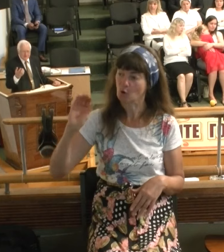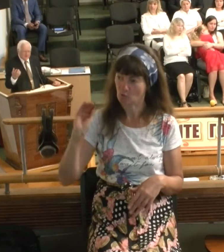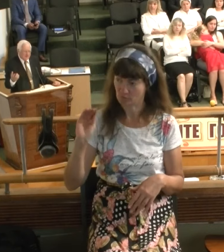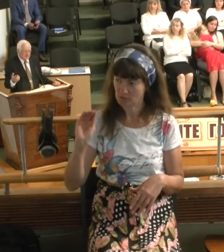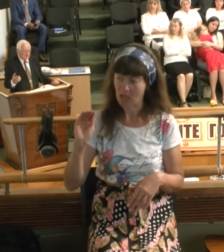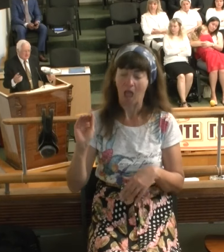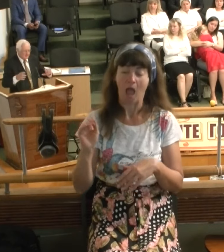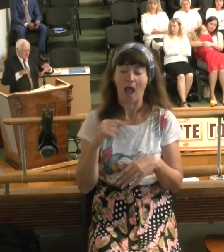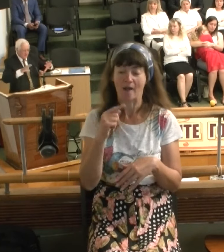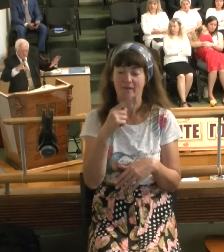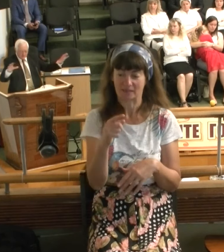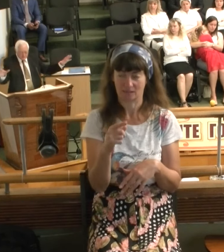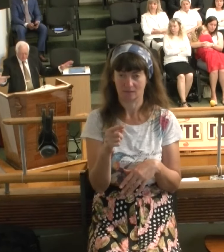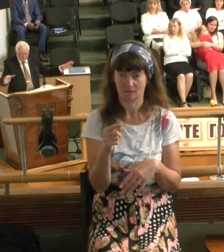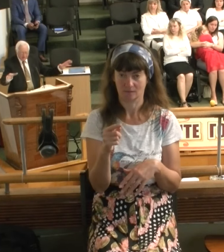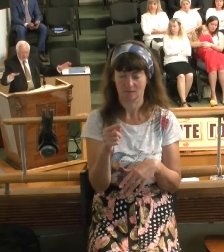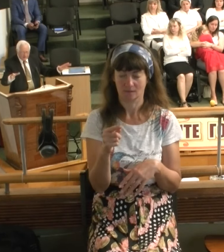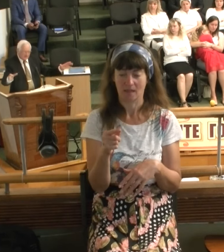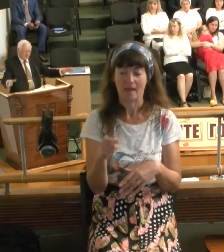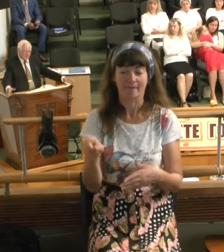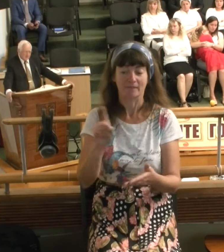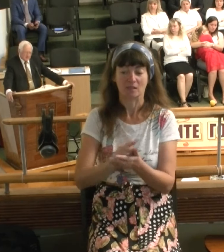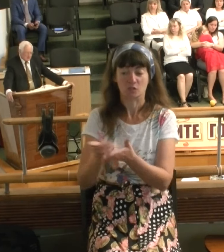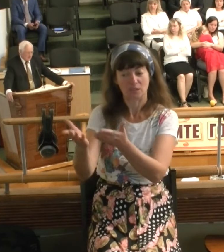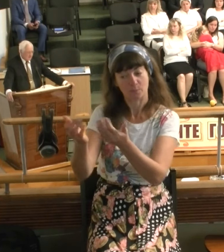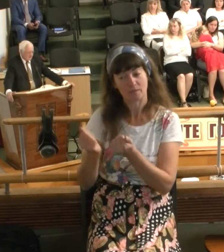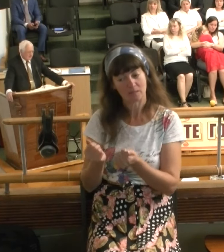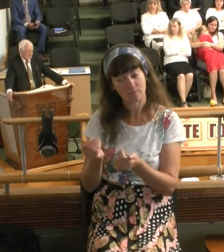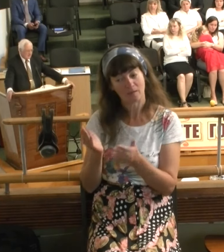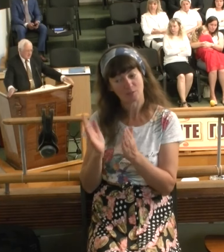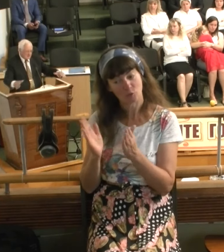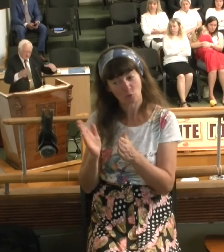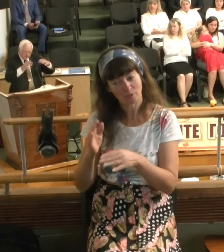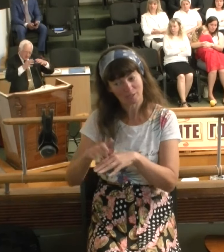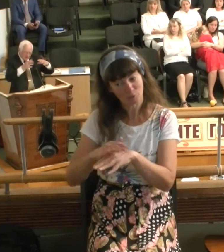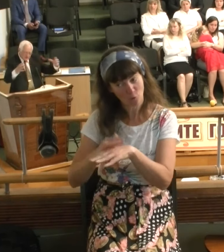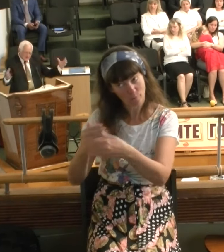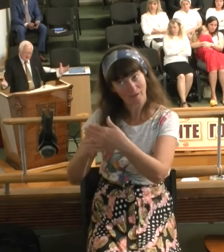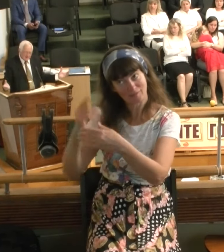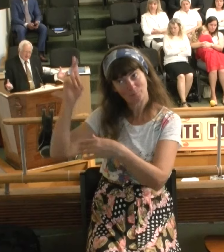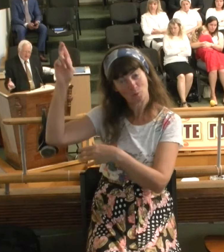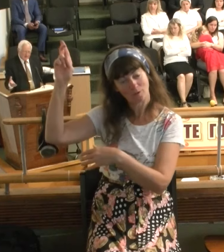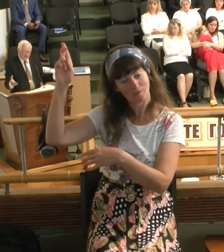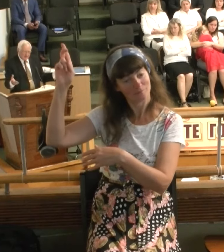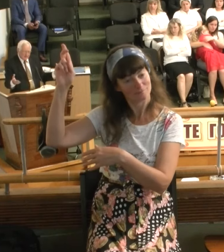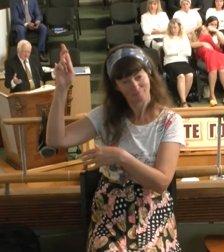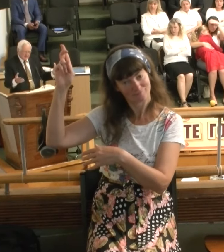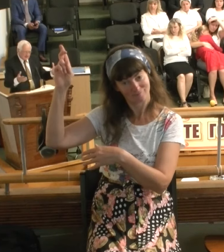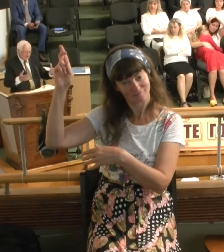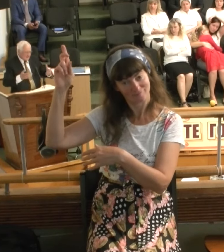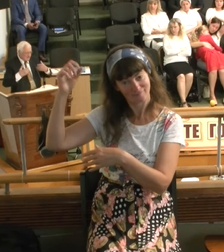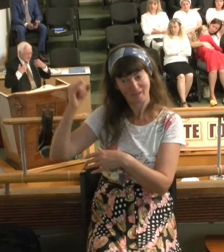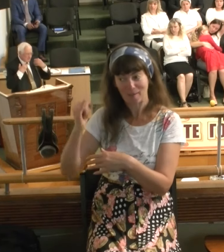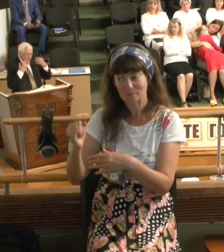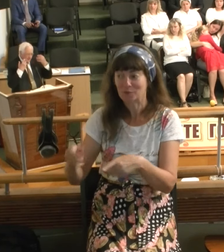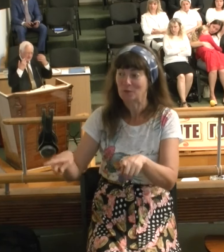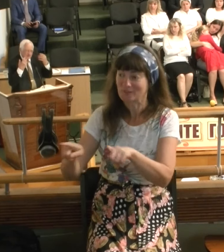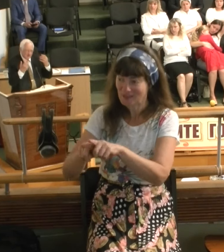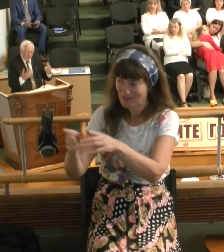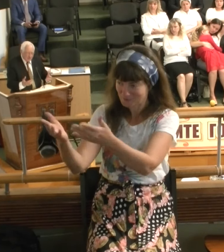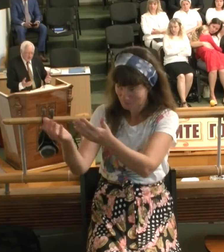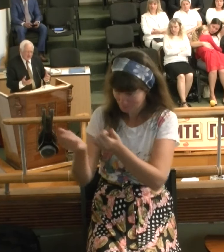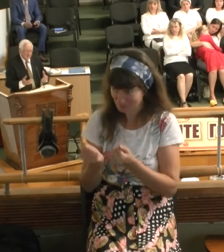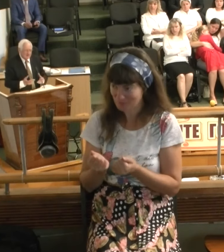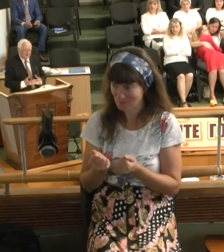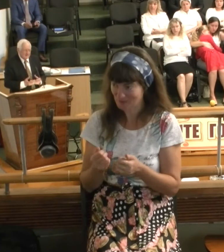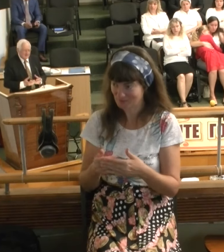злые не должны принимать, когда все было хорошо, это было бы одно. Но когда он всего лишился и сказал слова упования